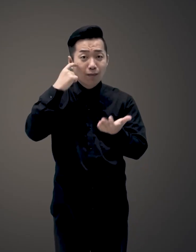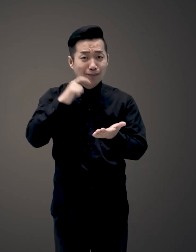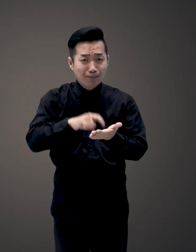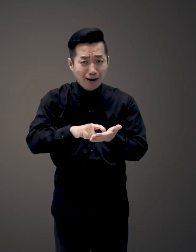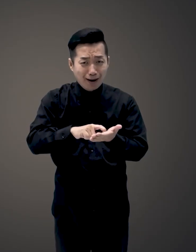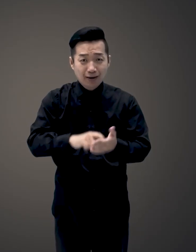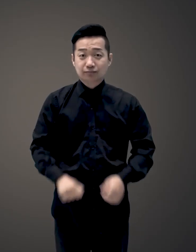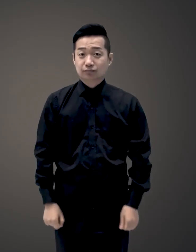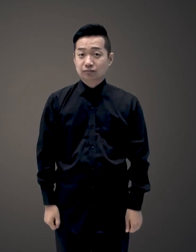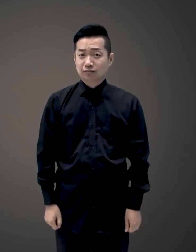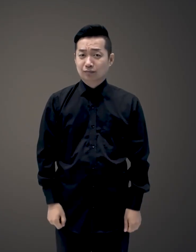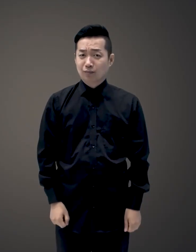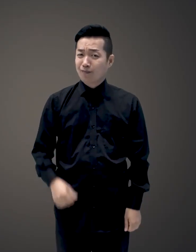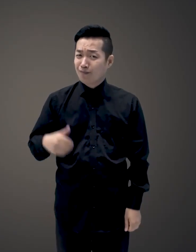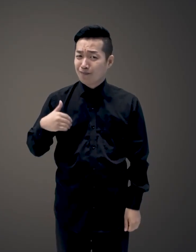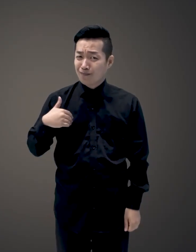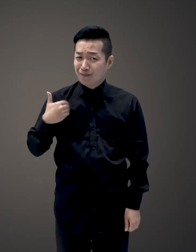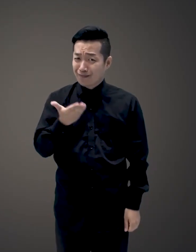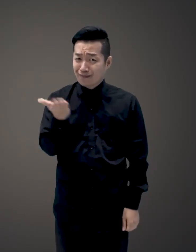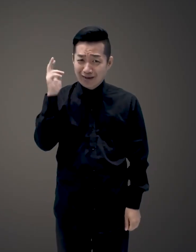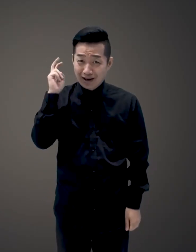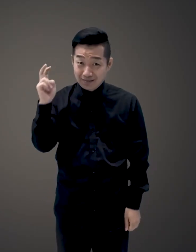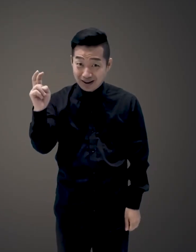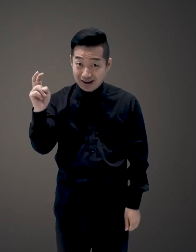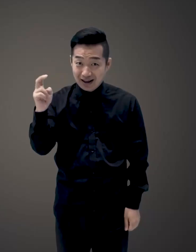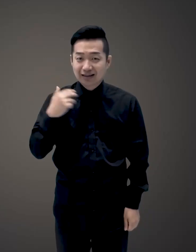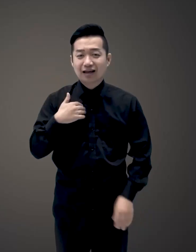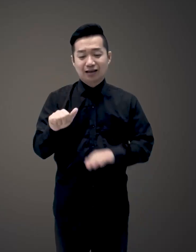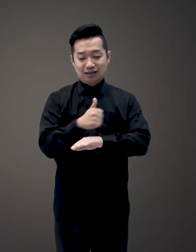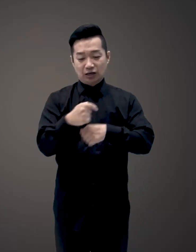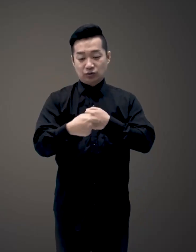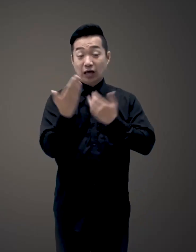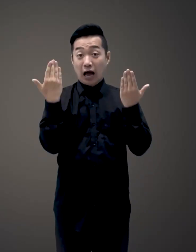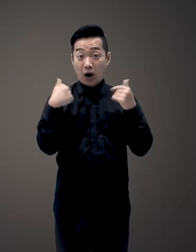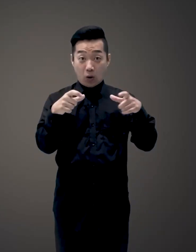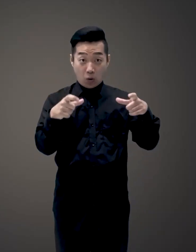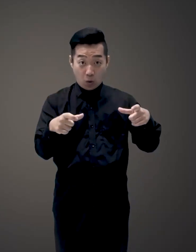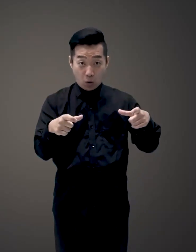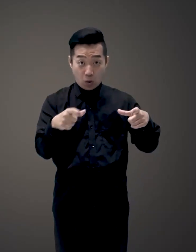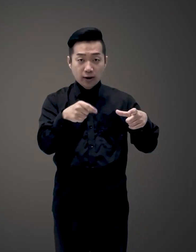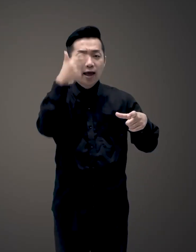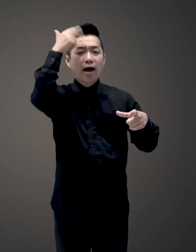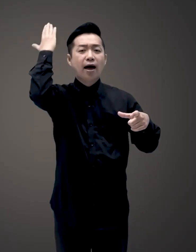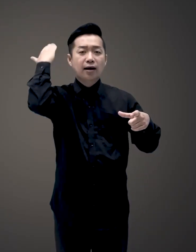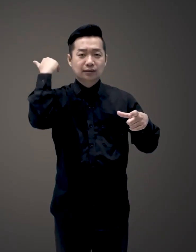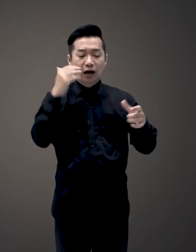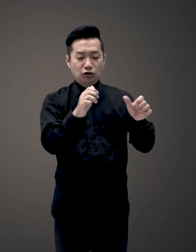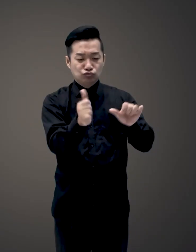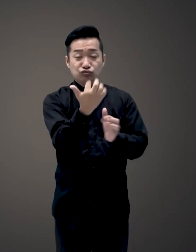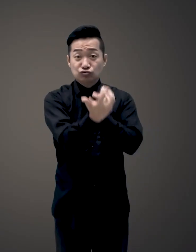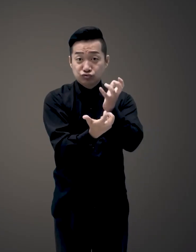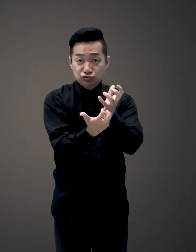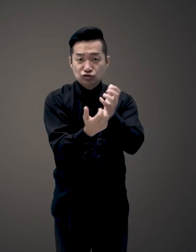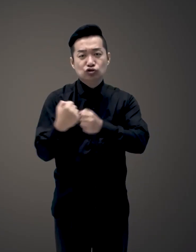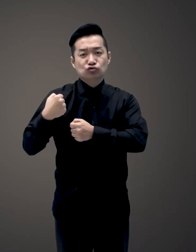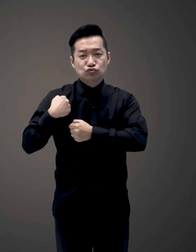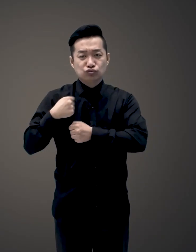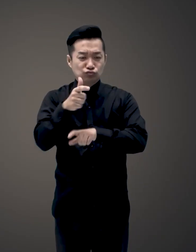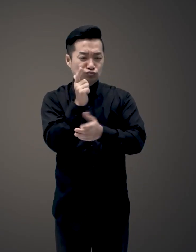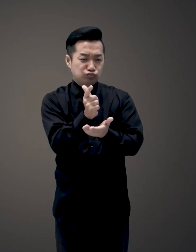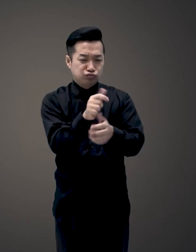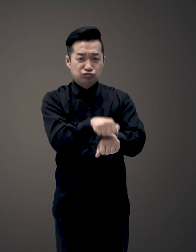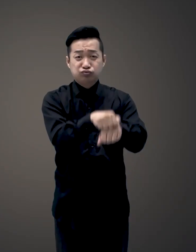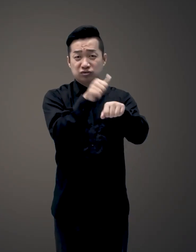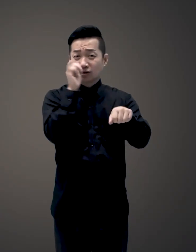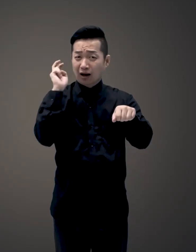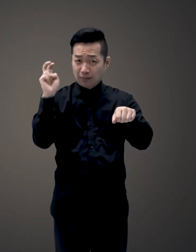될지. 혹시 압니까? 내가 다니던 초등학교 부지가 옛 화장터이거나 군부대 탄약고였을지.